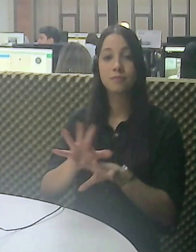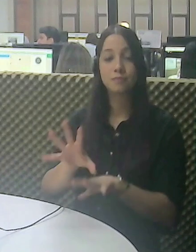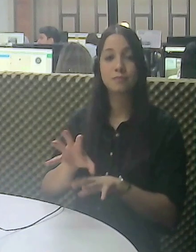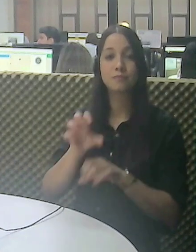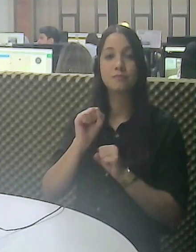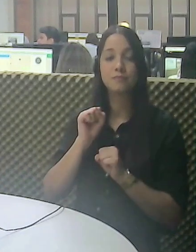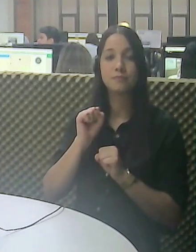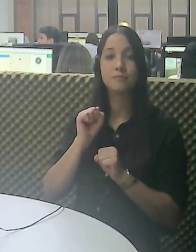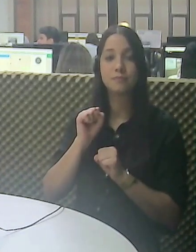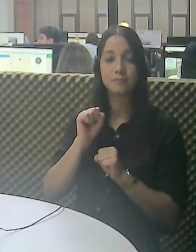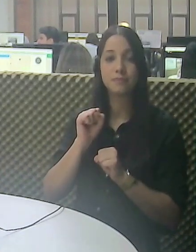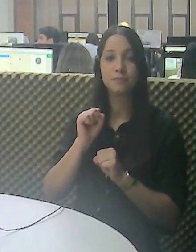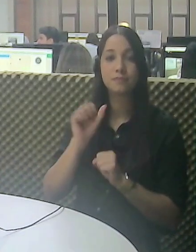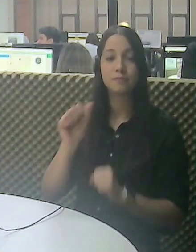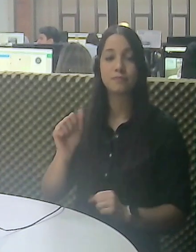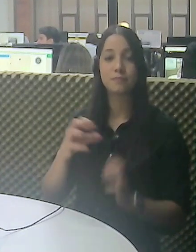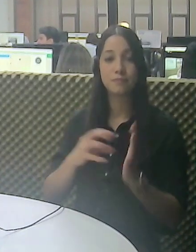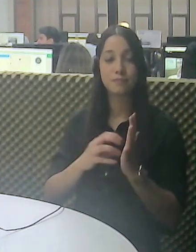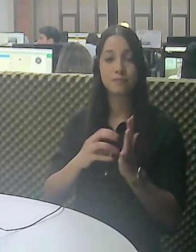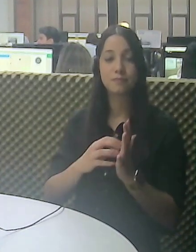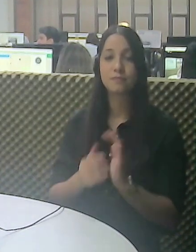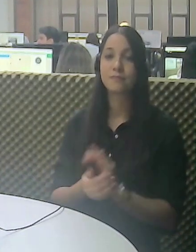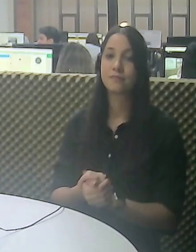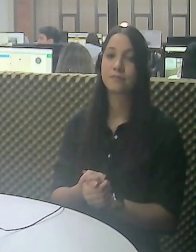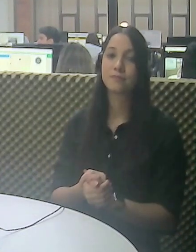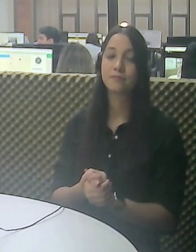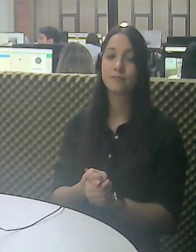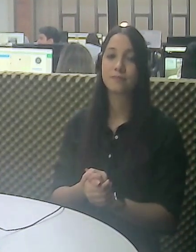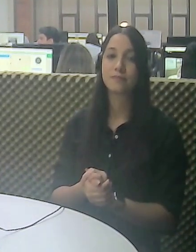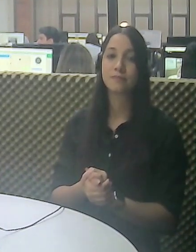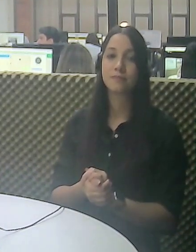sexualmente transmissíveis e AIDS.